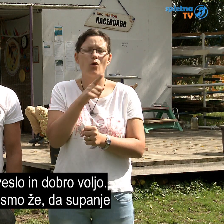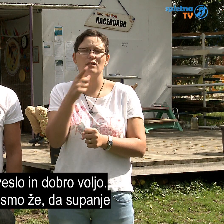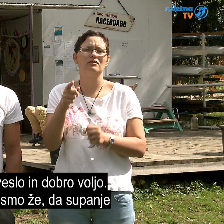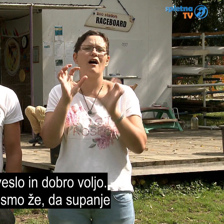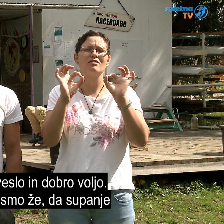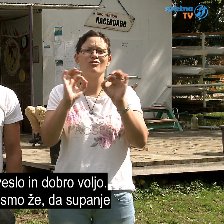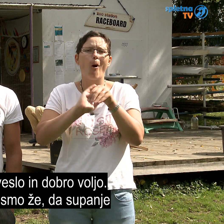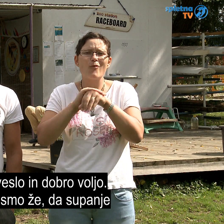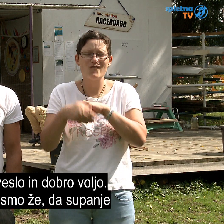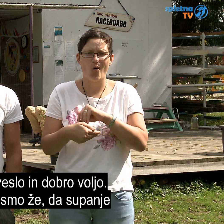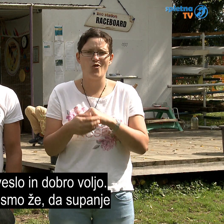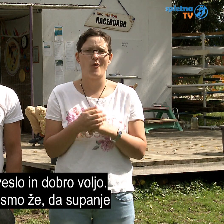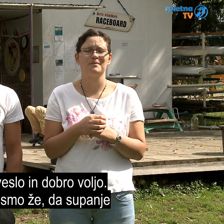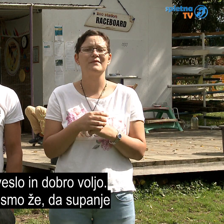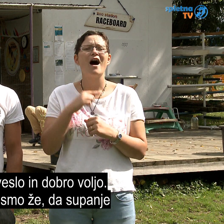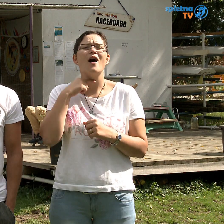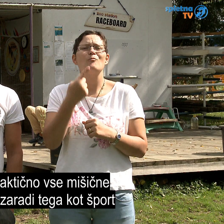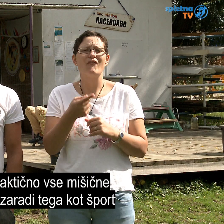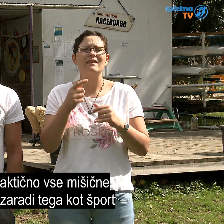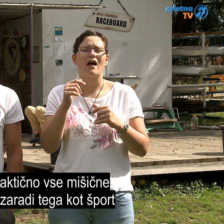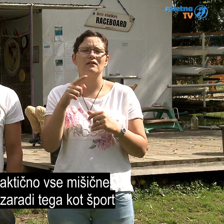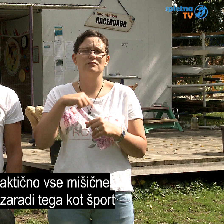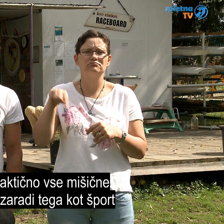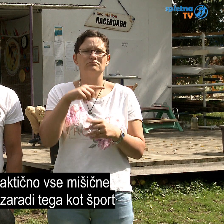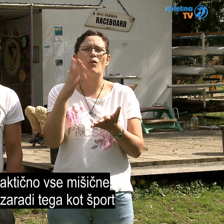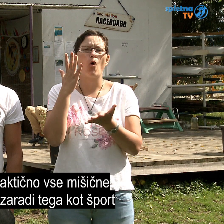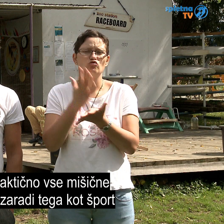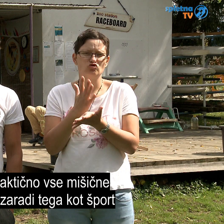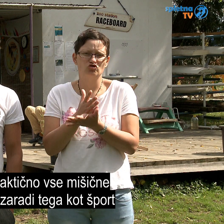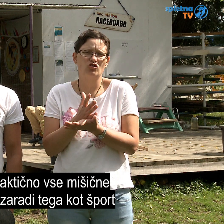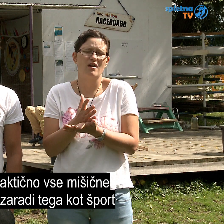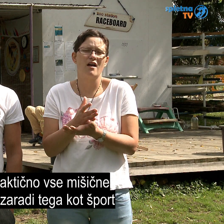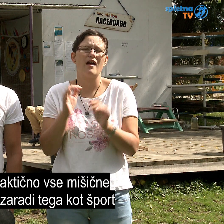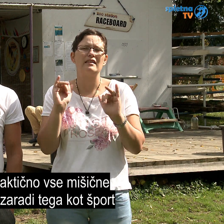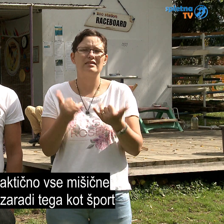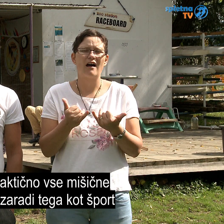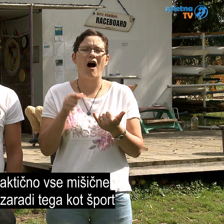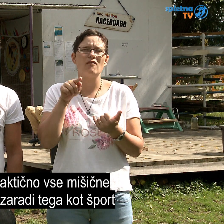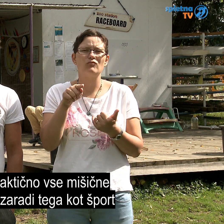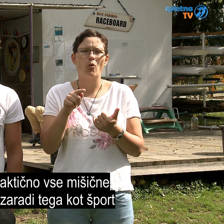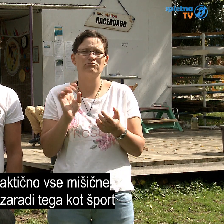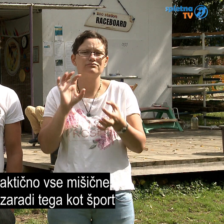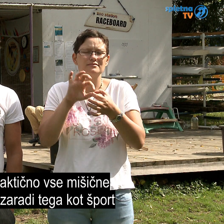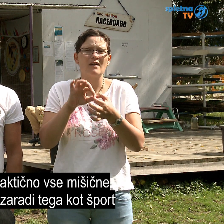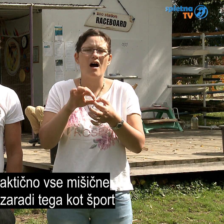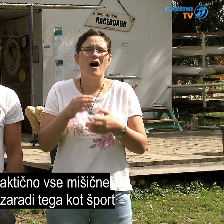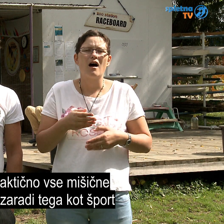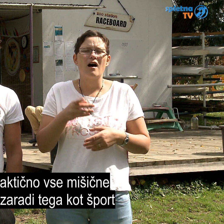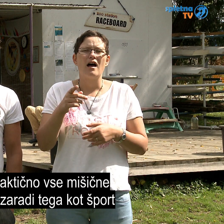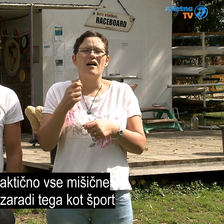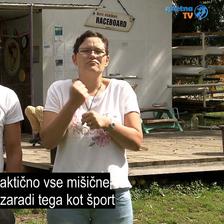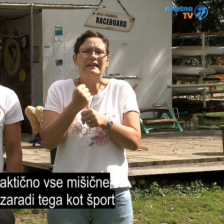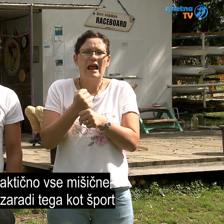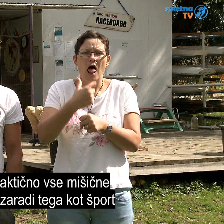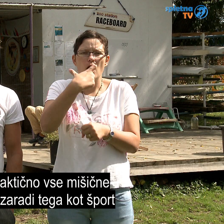Povedali pa smo že, da supanje zaposluje praktično vse mišične skupine in je zaradi